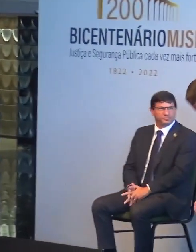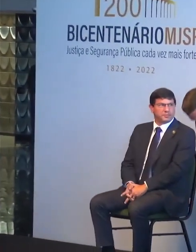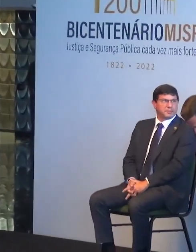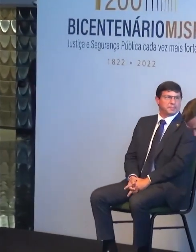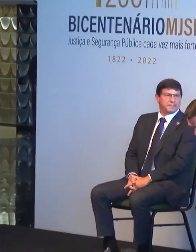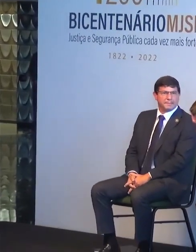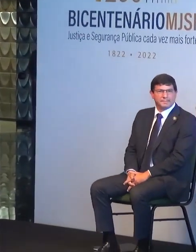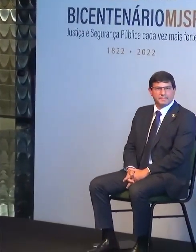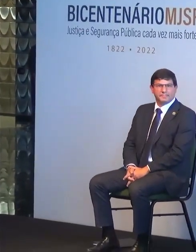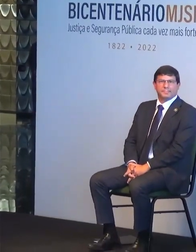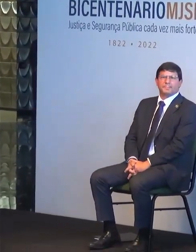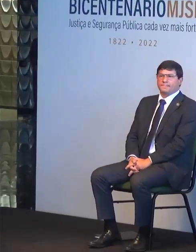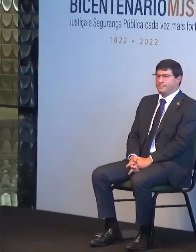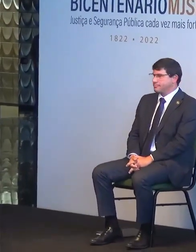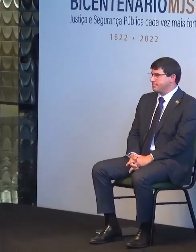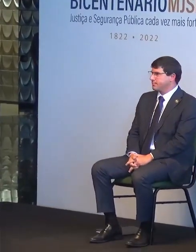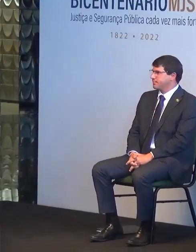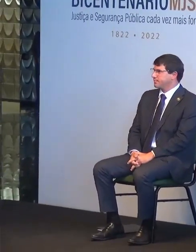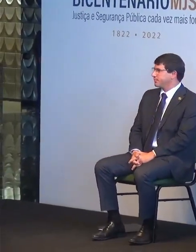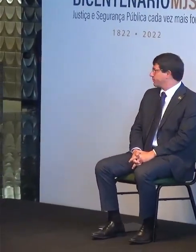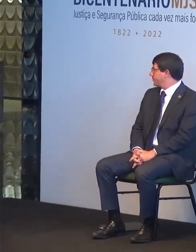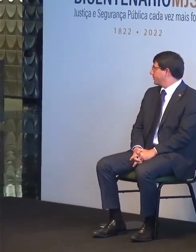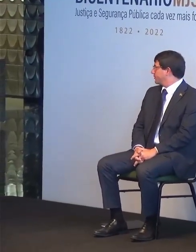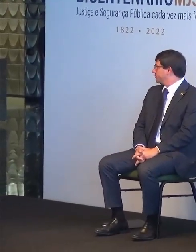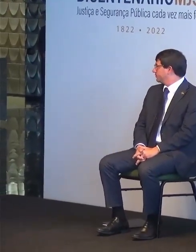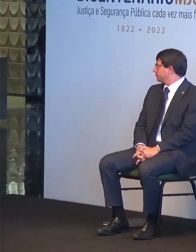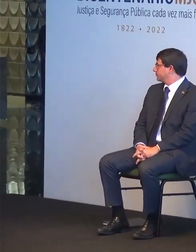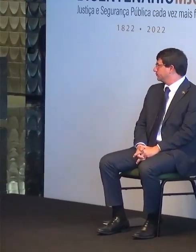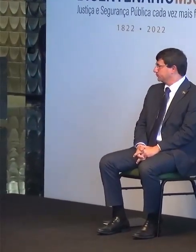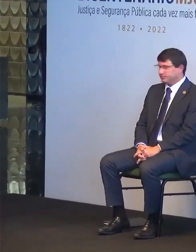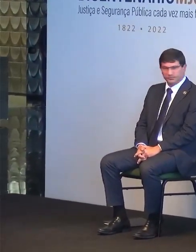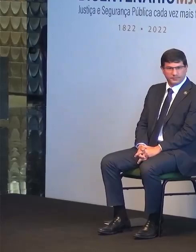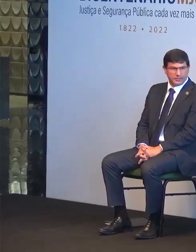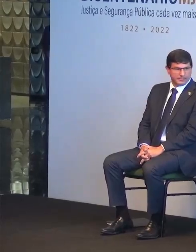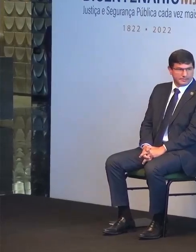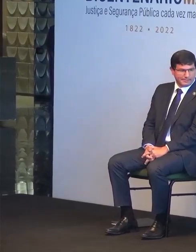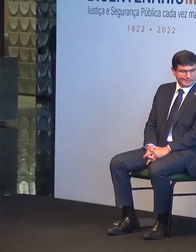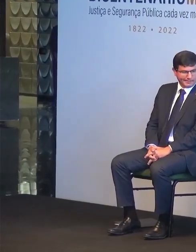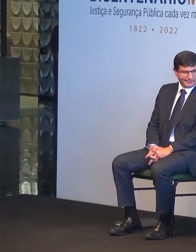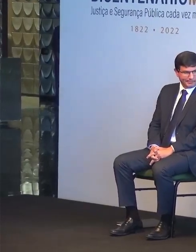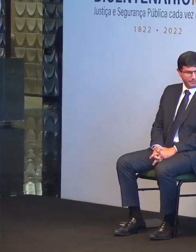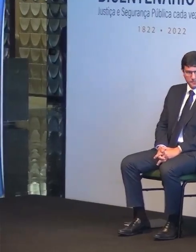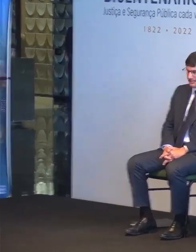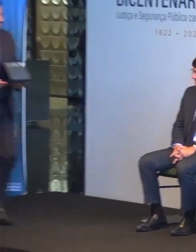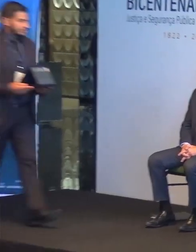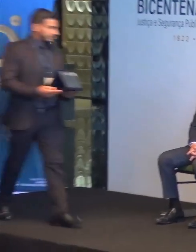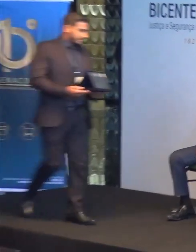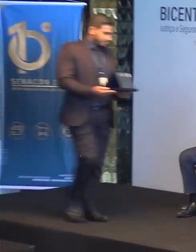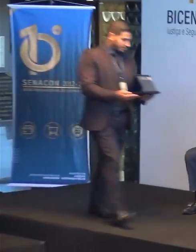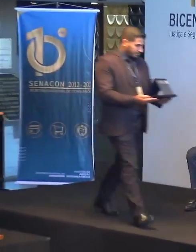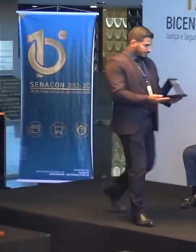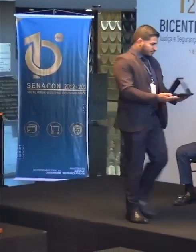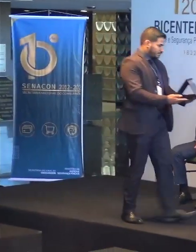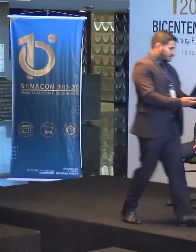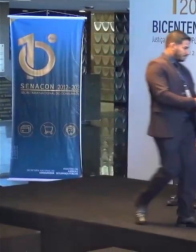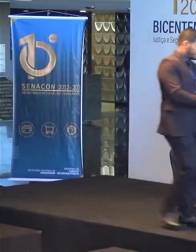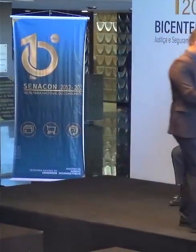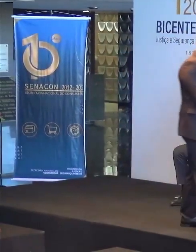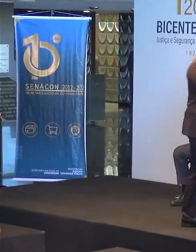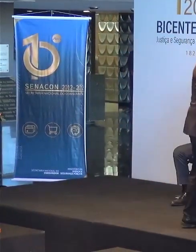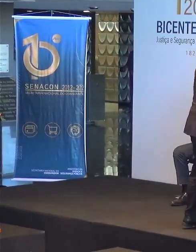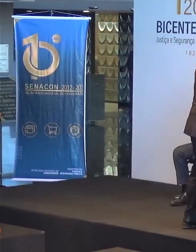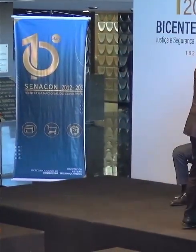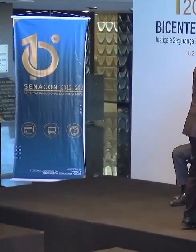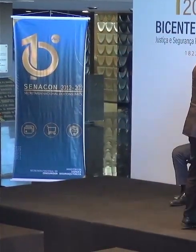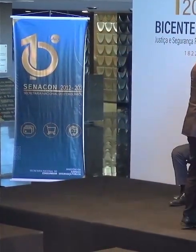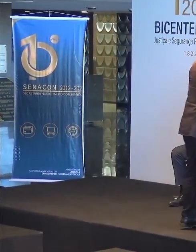Neste momento, o secretário nacional do consumidor presta homenagem ao ministro da Justiça e Segurança Pública, Anderson Torres, entregando-lhe uma placa como